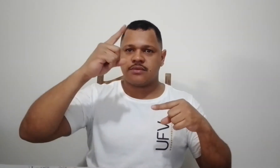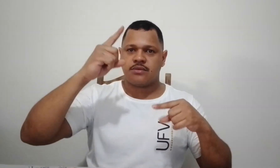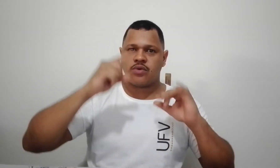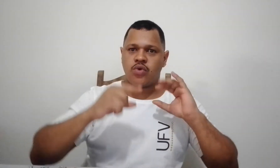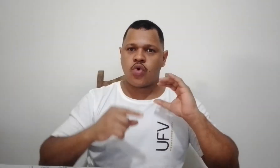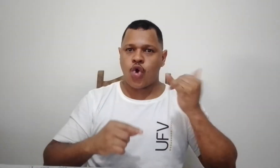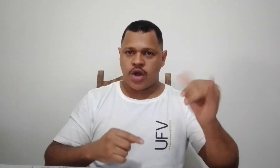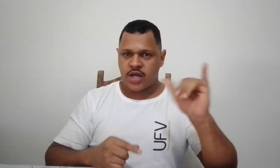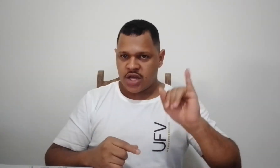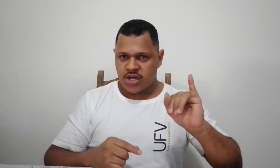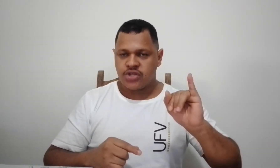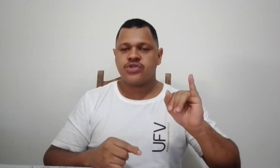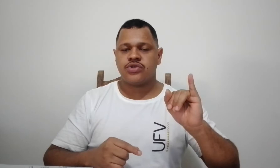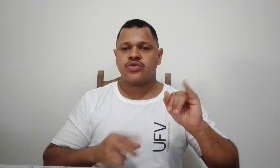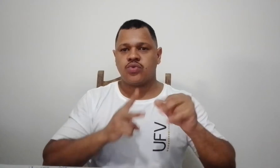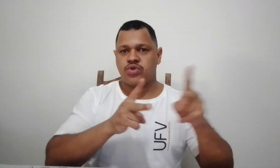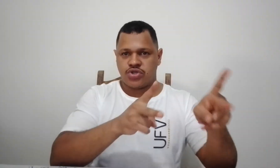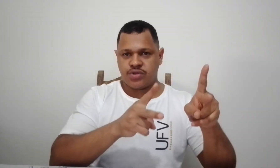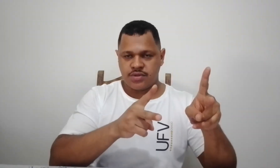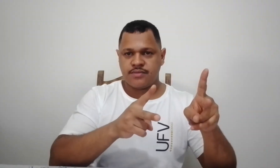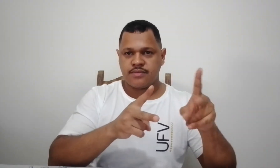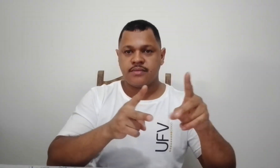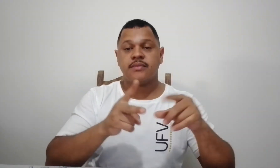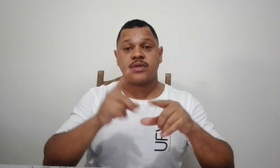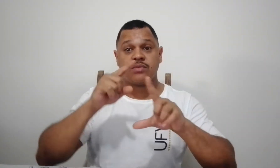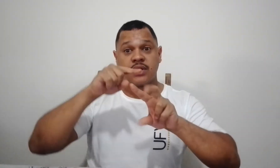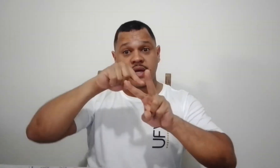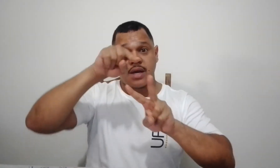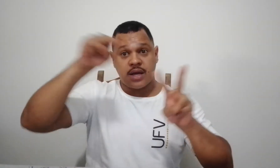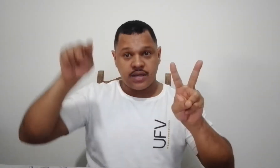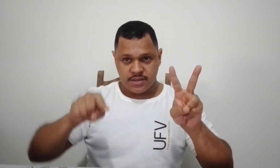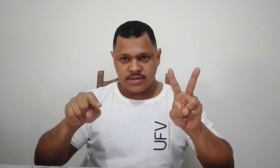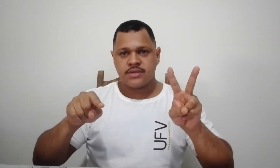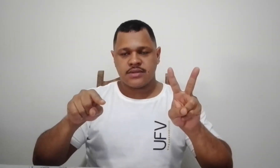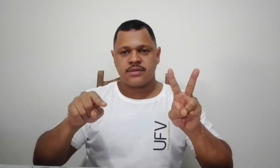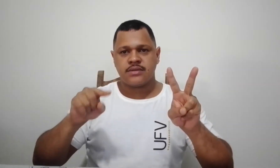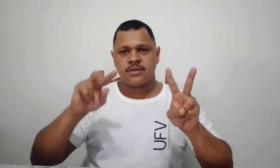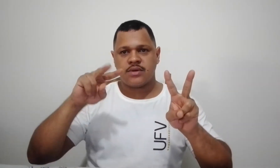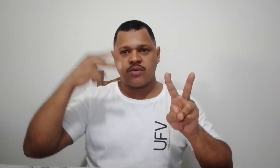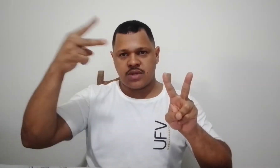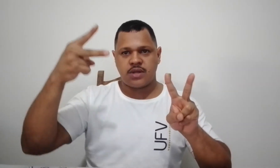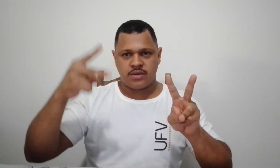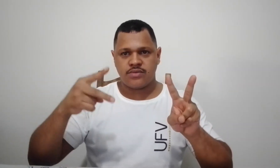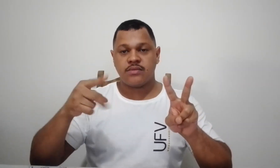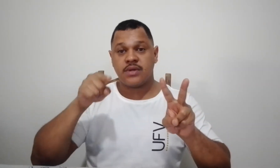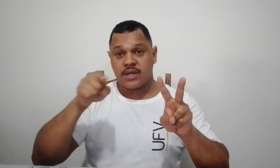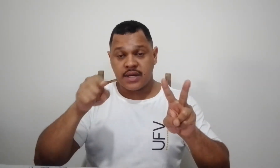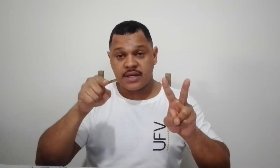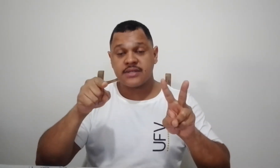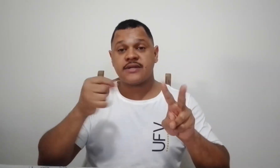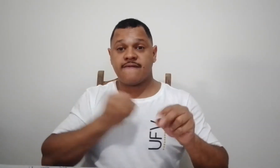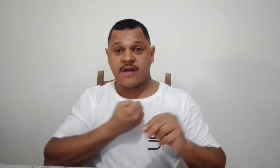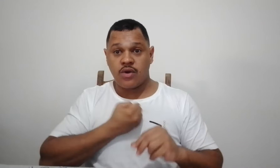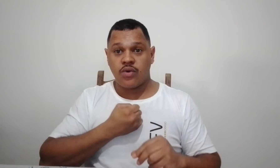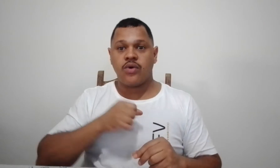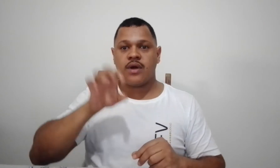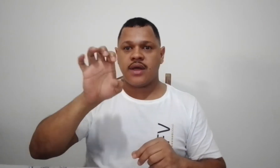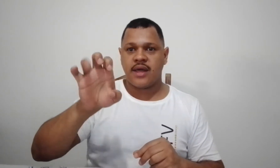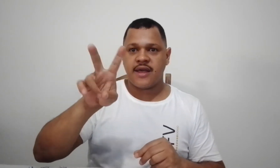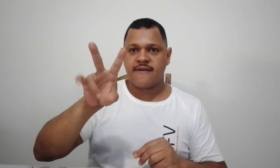valor médio da senoide ao quadrado. Esse valor é denominado valor eficaz ou valor RMS.